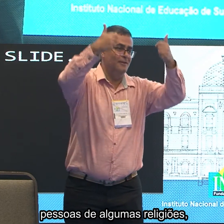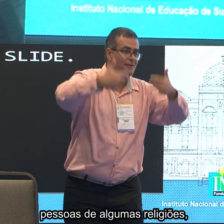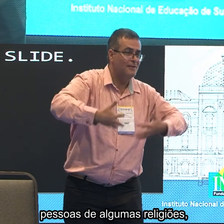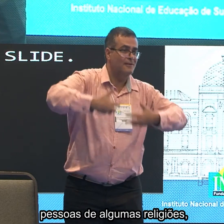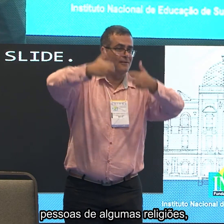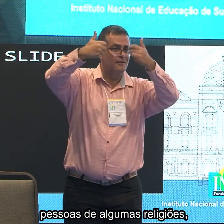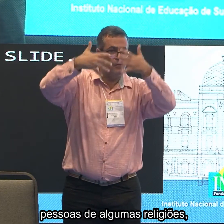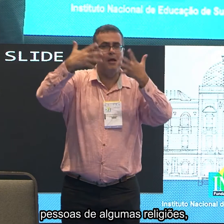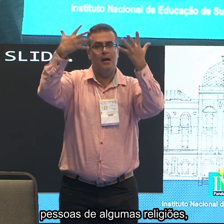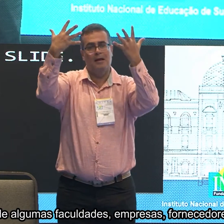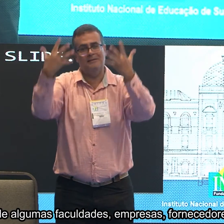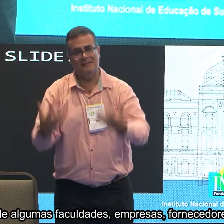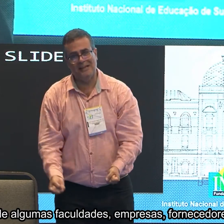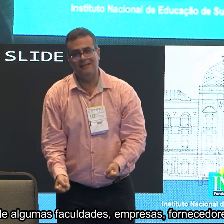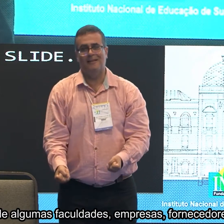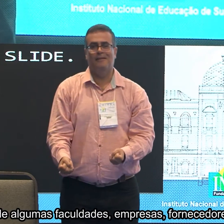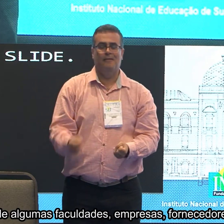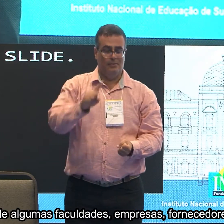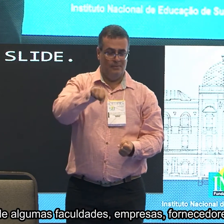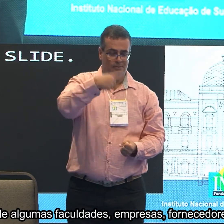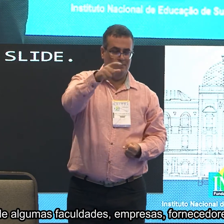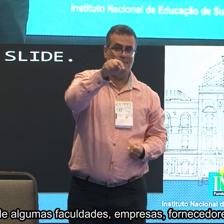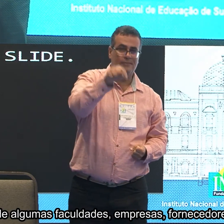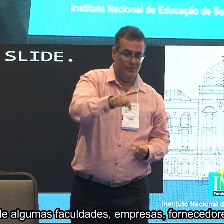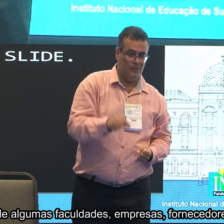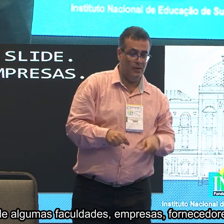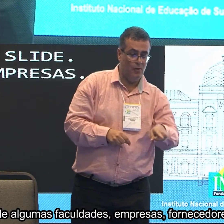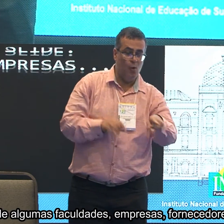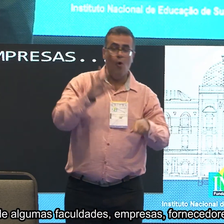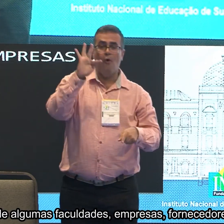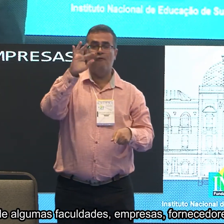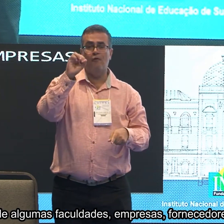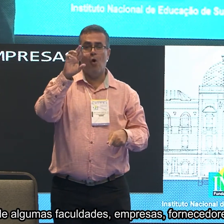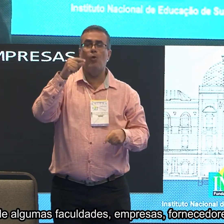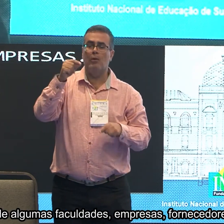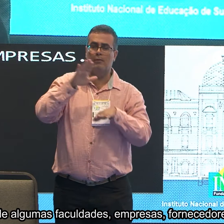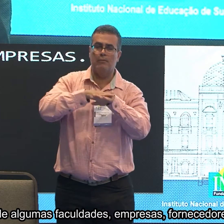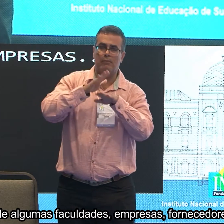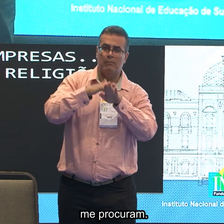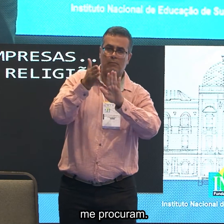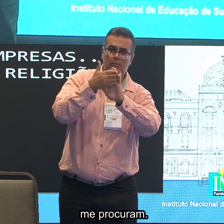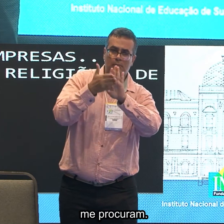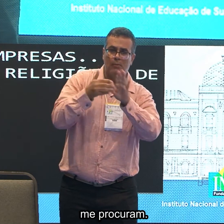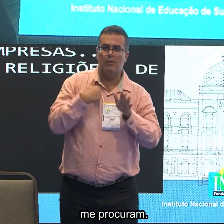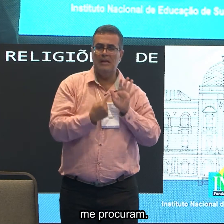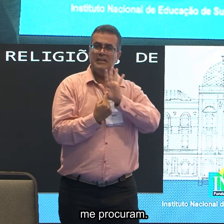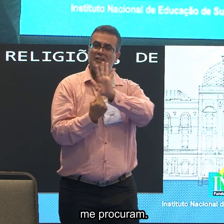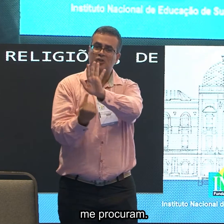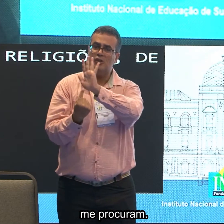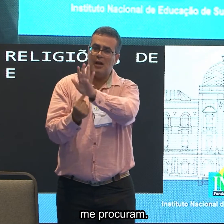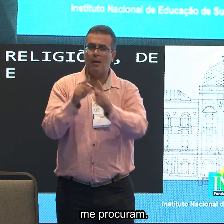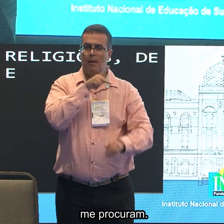Pessoas de algumas religiões, de algumas faculdades e algumas empresas também me procuram. E também fornecedores